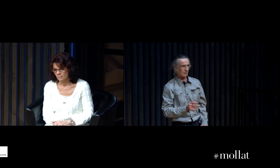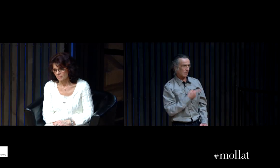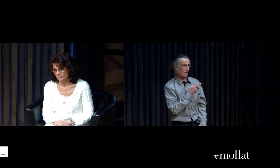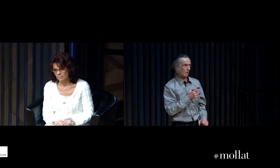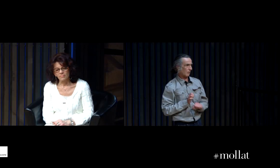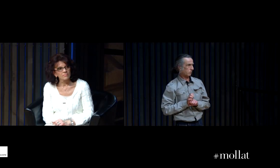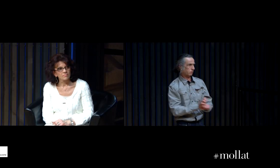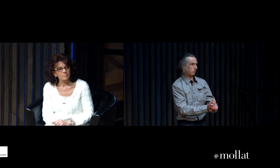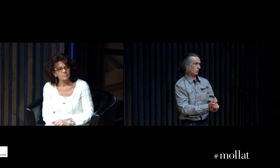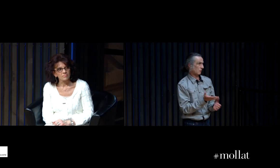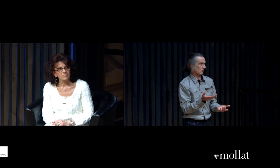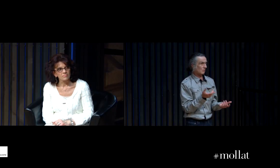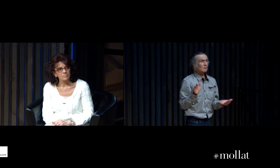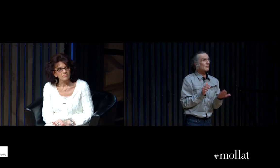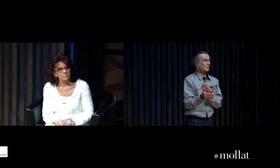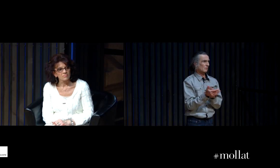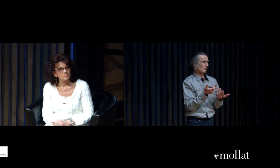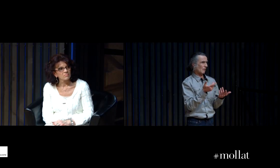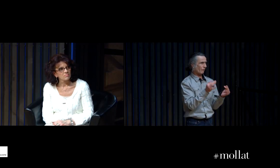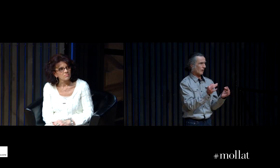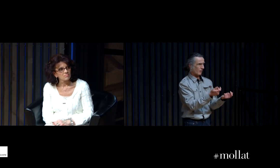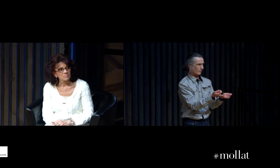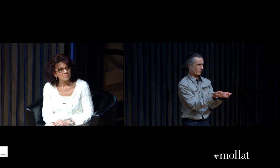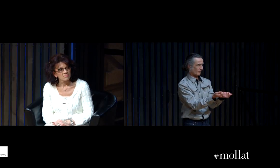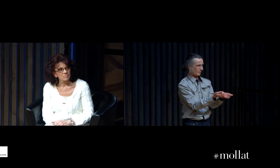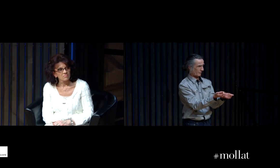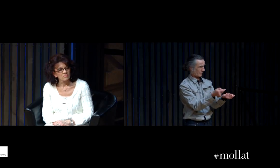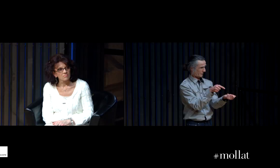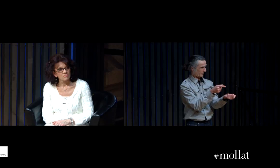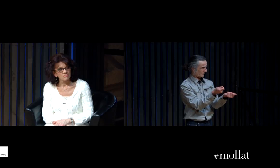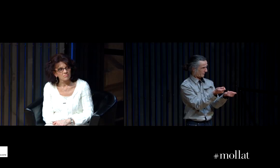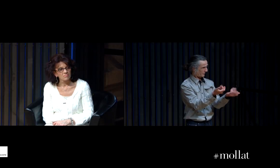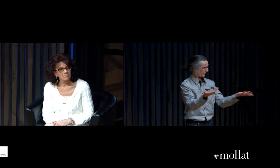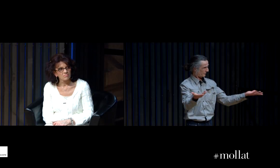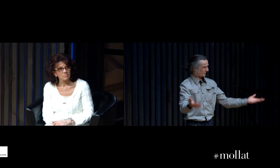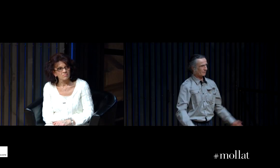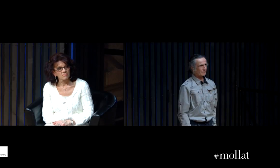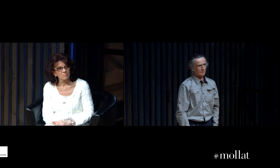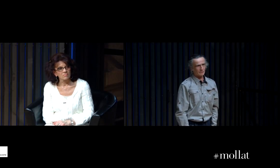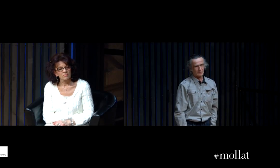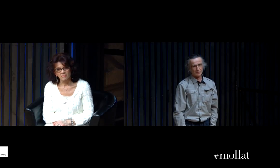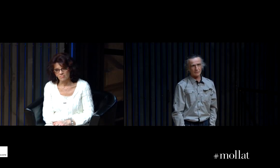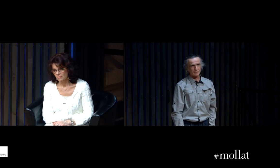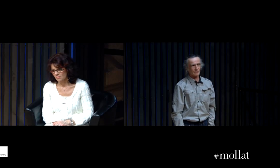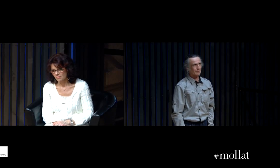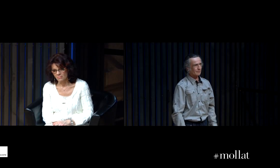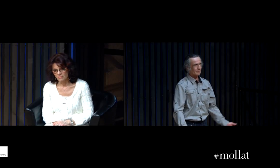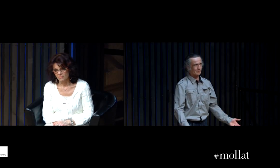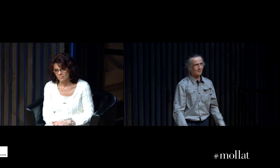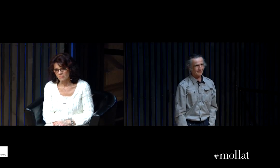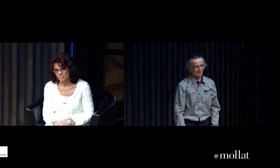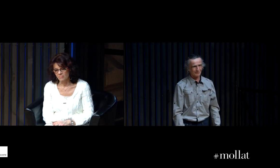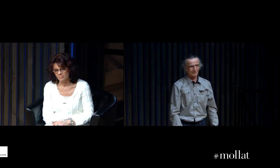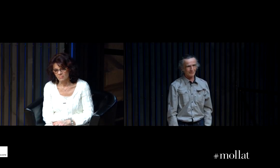les lobbies, c'est vraiment le lobby médical. Et donc, c'est toujours une question d'argent. On en revient toujours à une